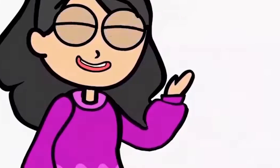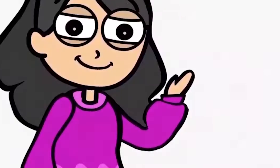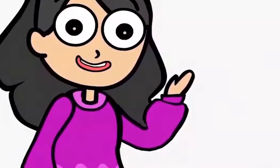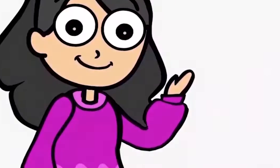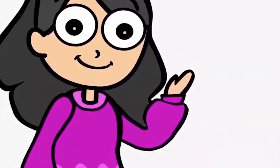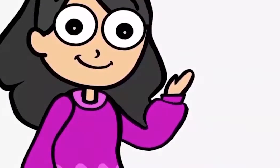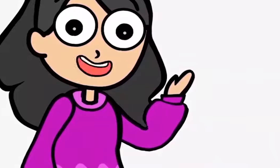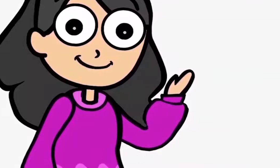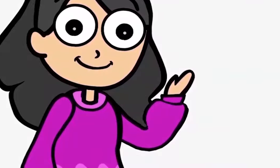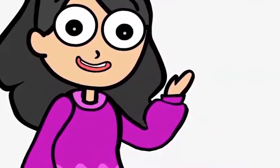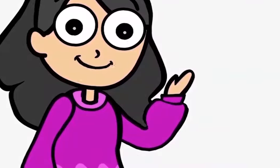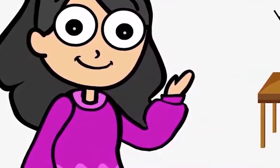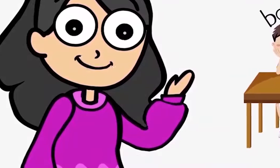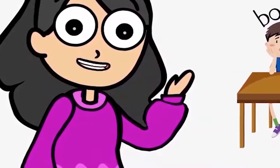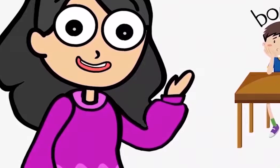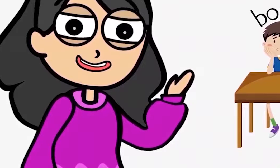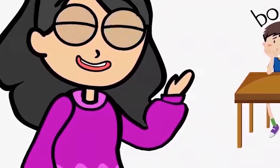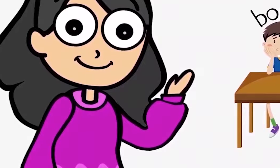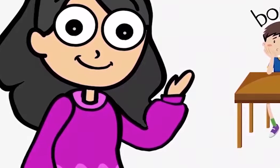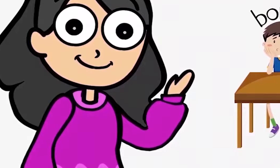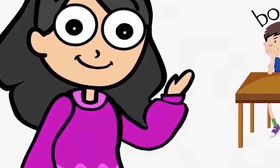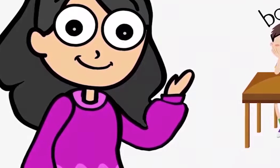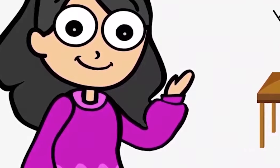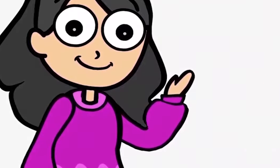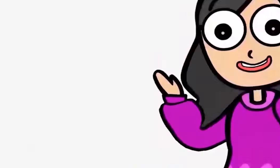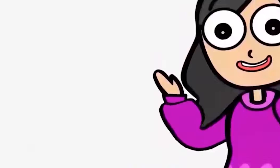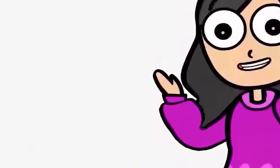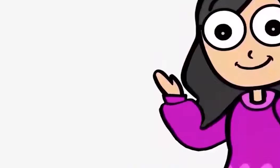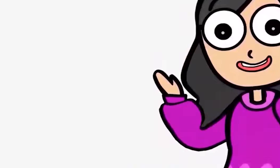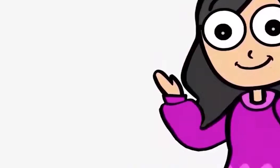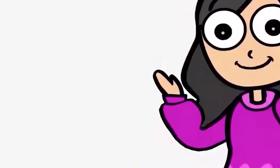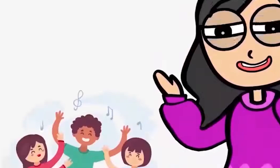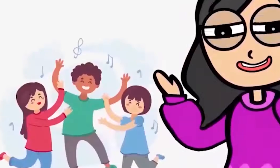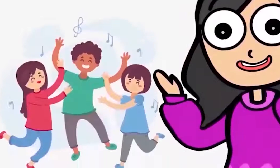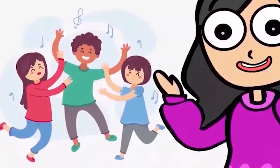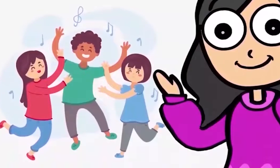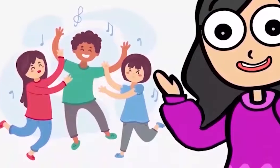বন্ধুরা, কি ঘরে বসে বসে বিরক্ত হচ্ছ? চলো আজ আমরা নতুন কিছু করি।